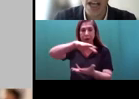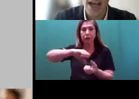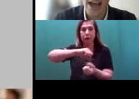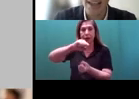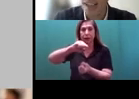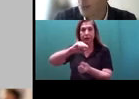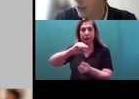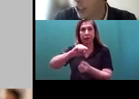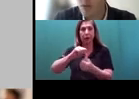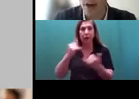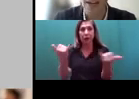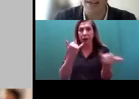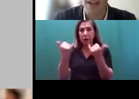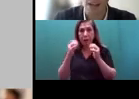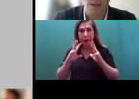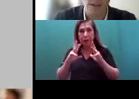touch. And let me finish